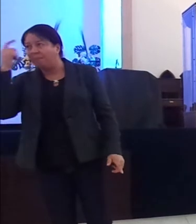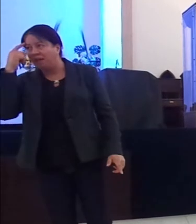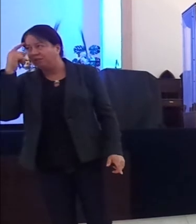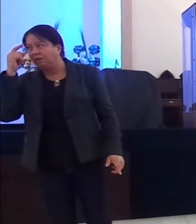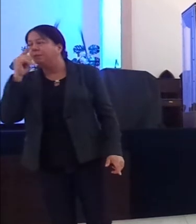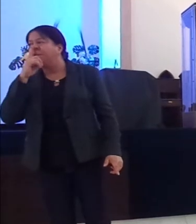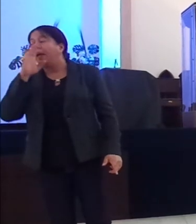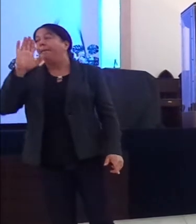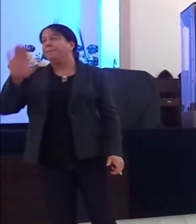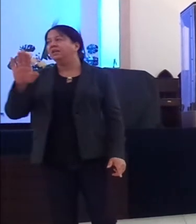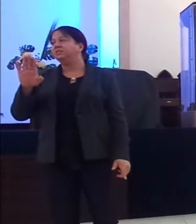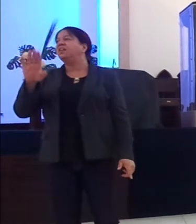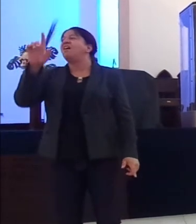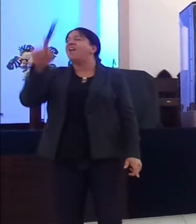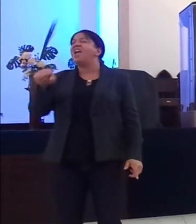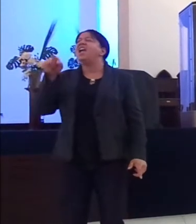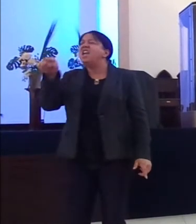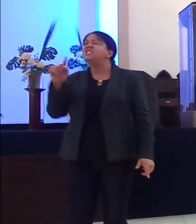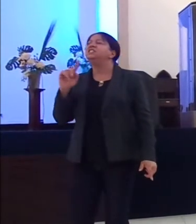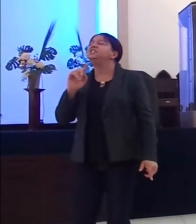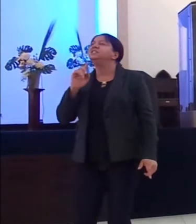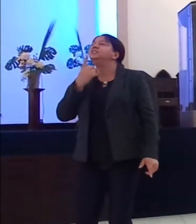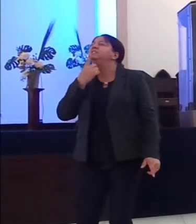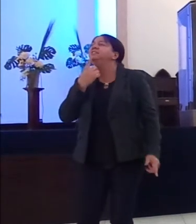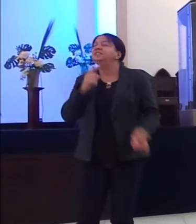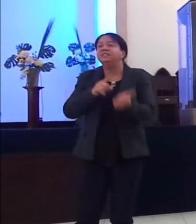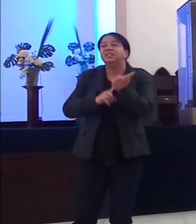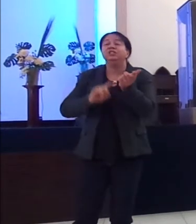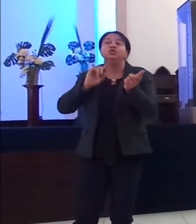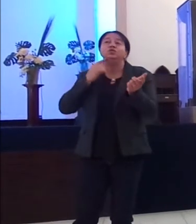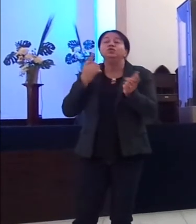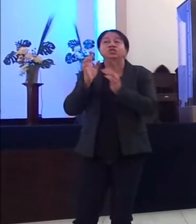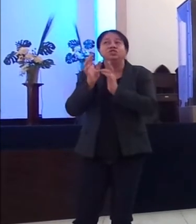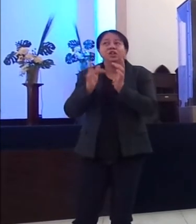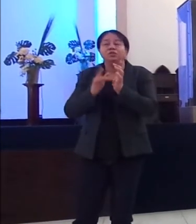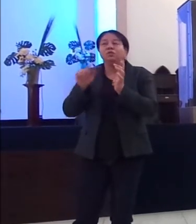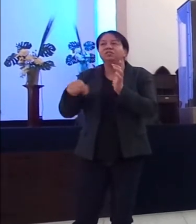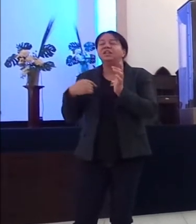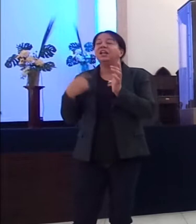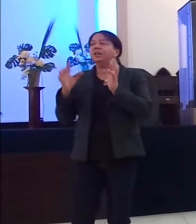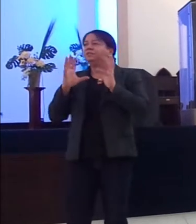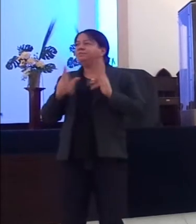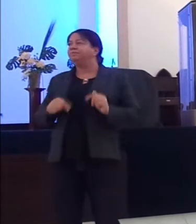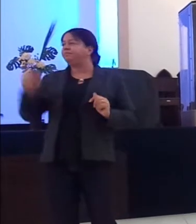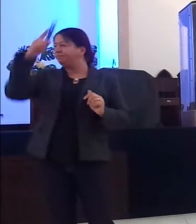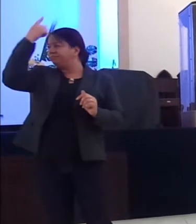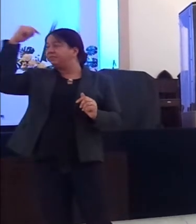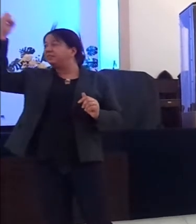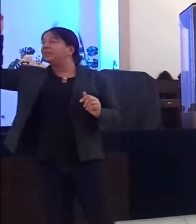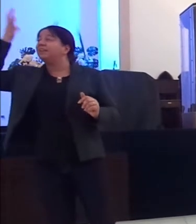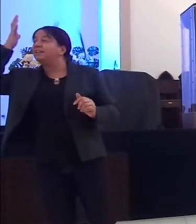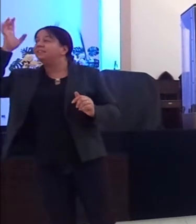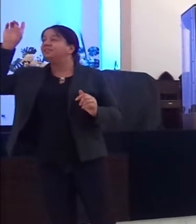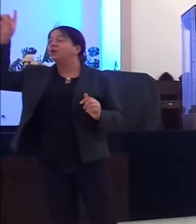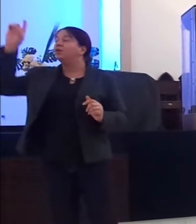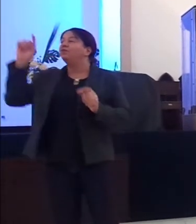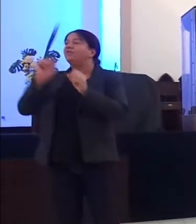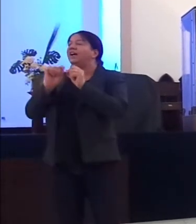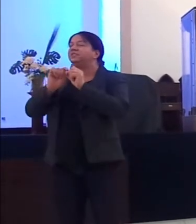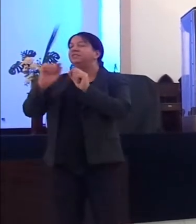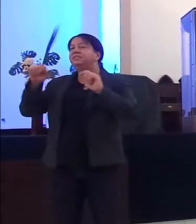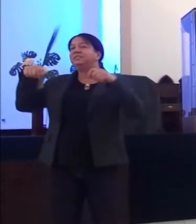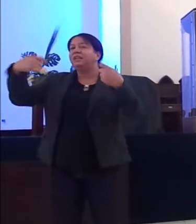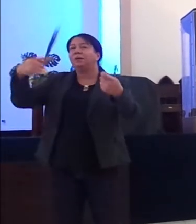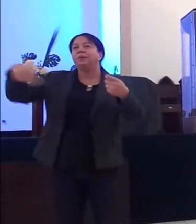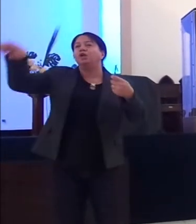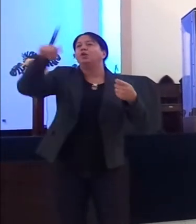E é o sangue impuro de Jesus que, santificado pela graça de Deus, nos traz a